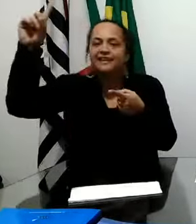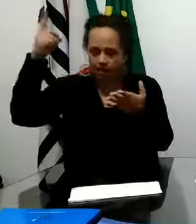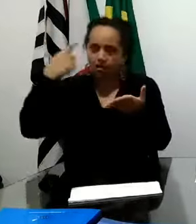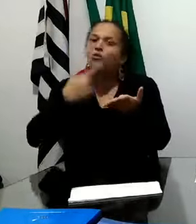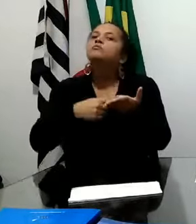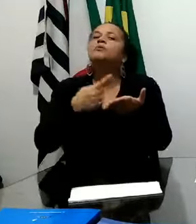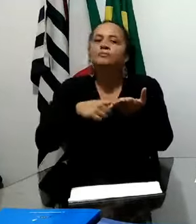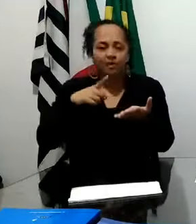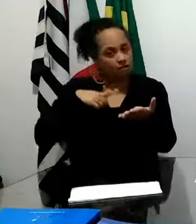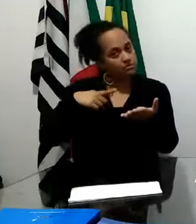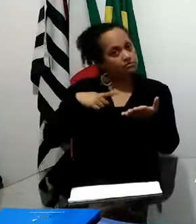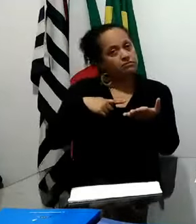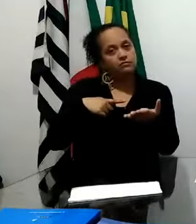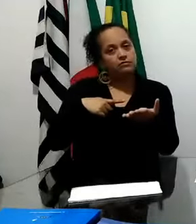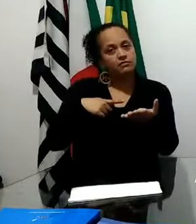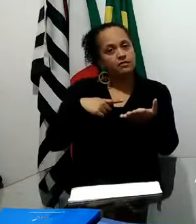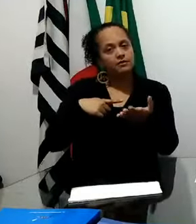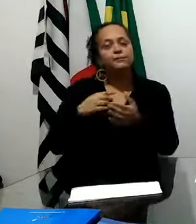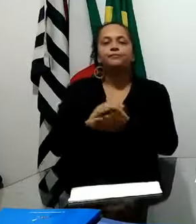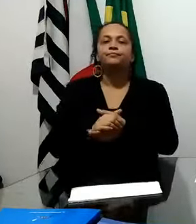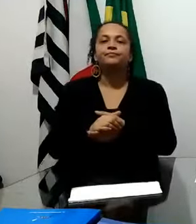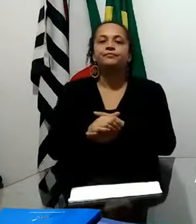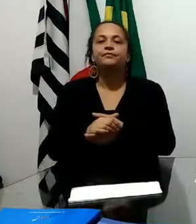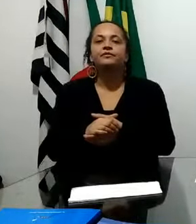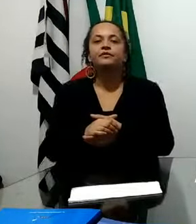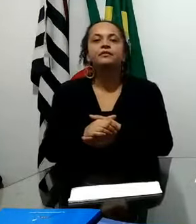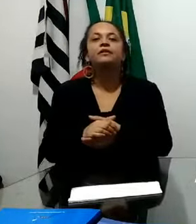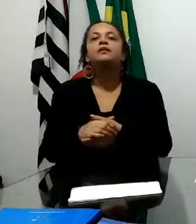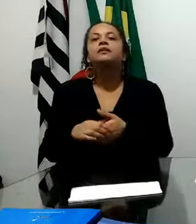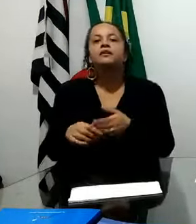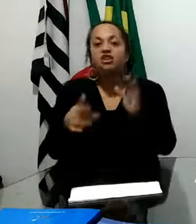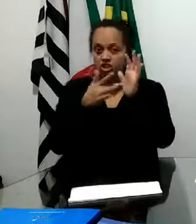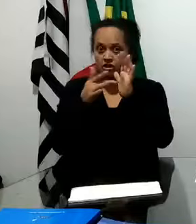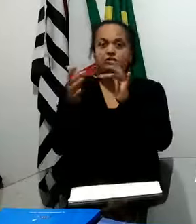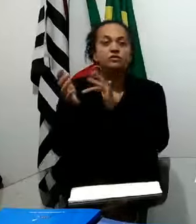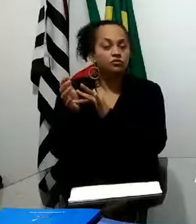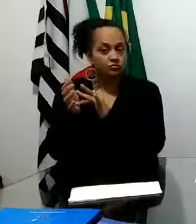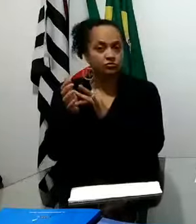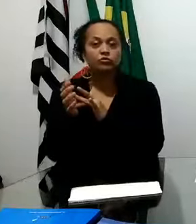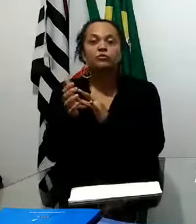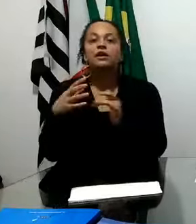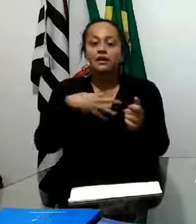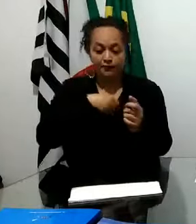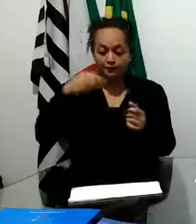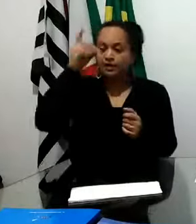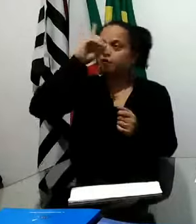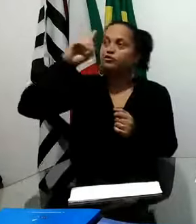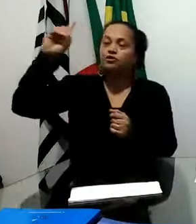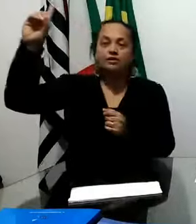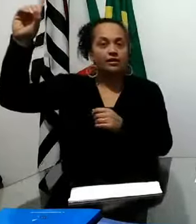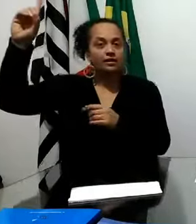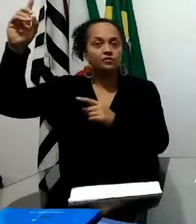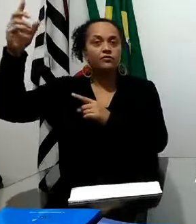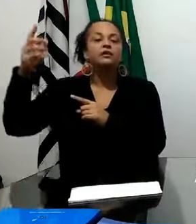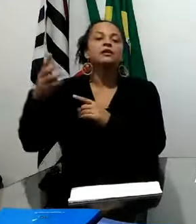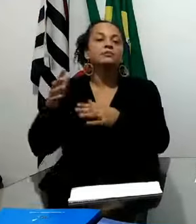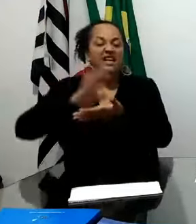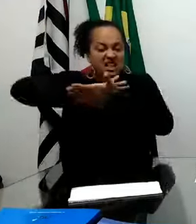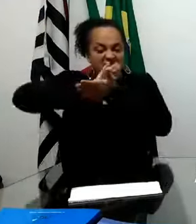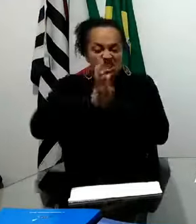Jesus veio ao mundo com um propósito. Ele se manifestou como Filho de Deus para destruir as obras do